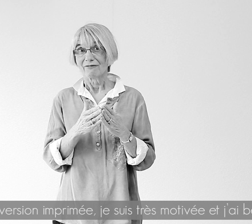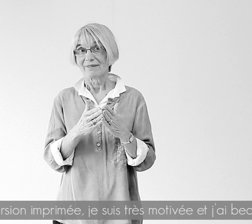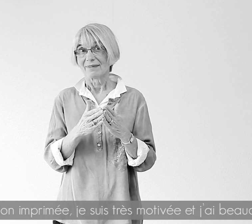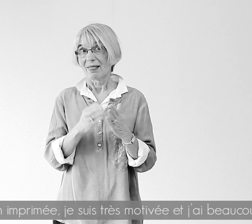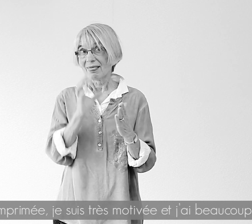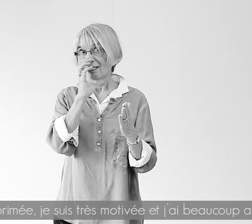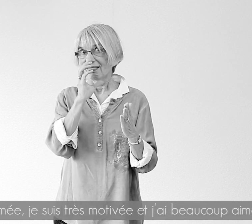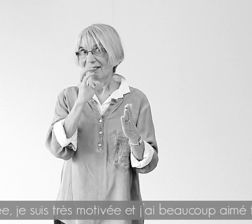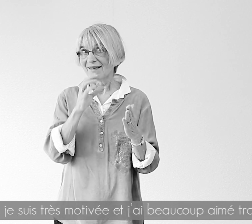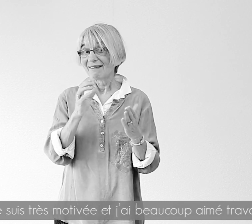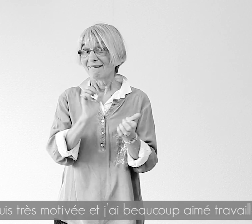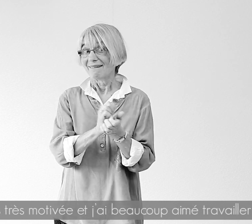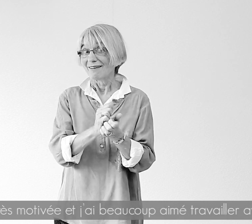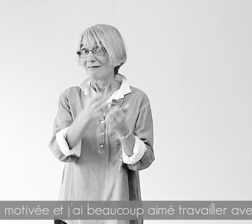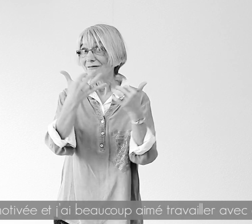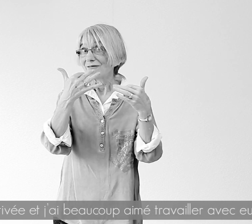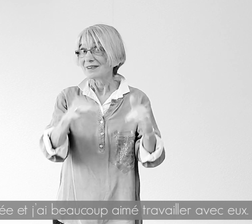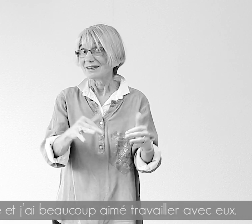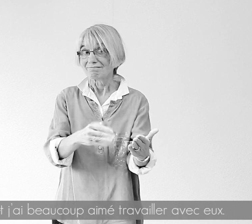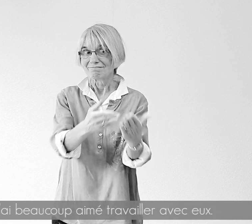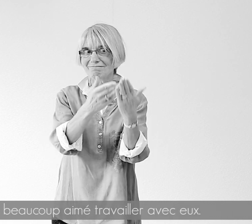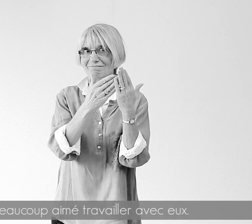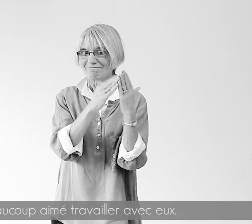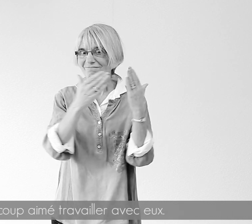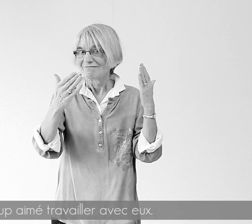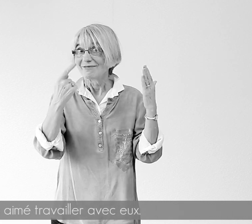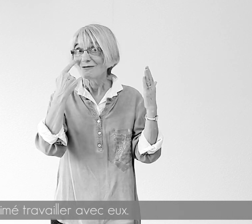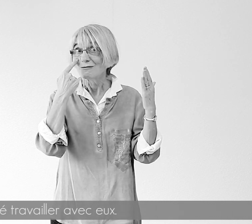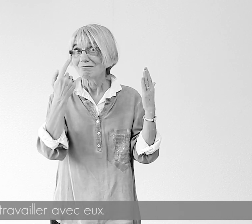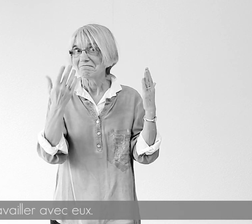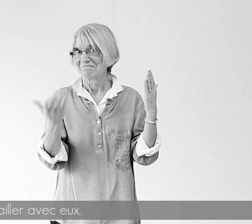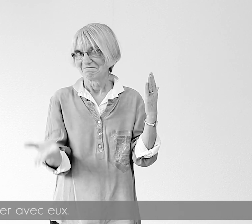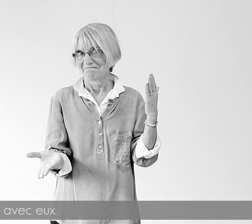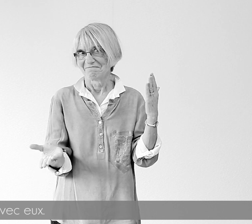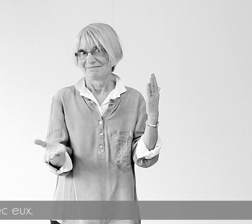Je suis très motivée et j'ai beaucoup aimé travailler avec eux.